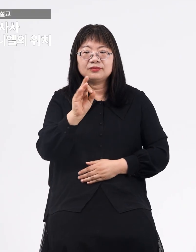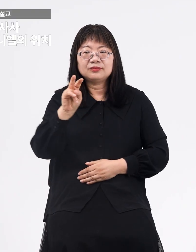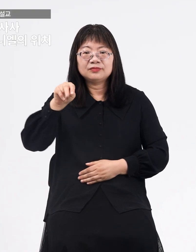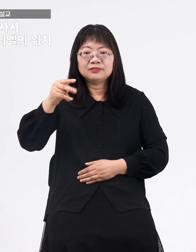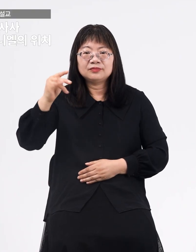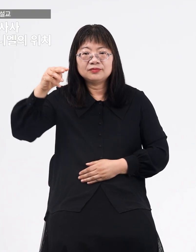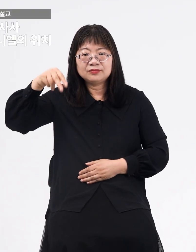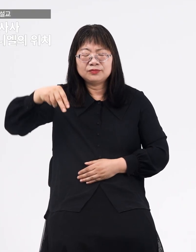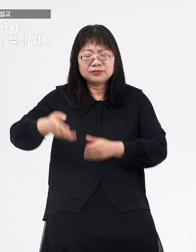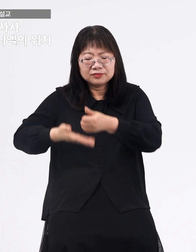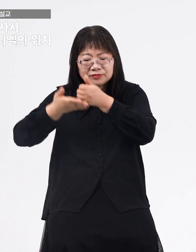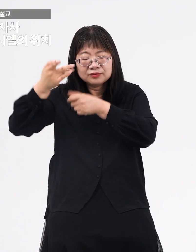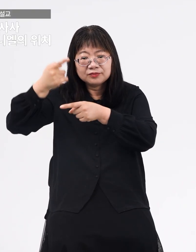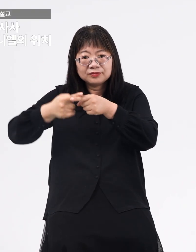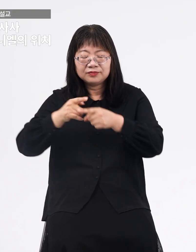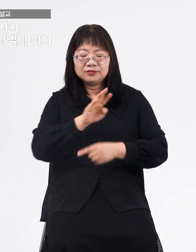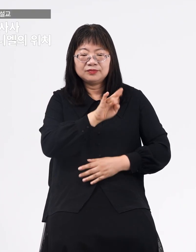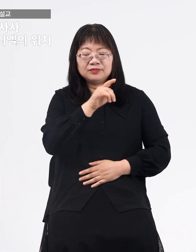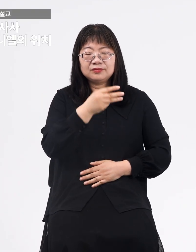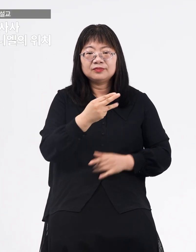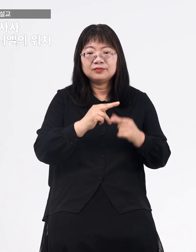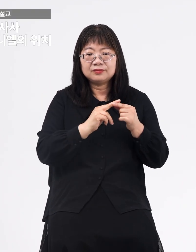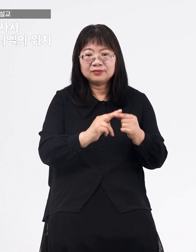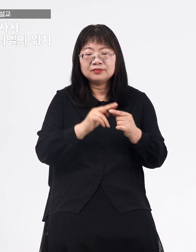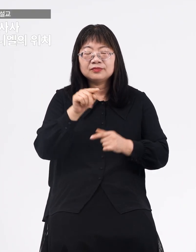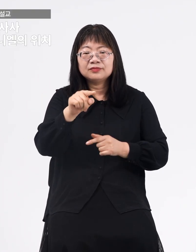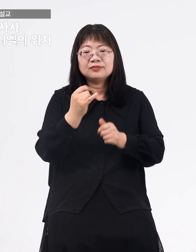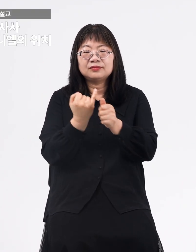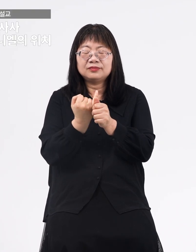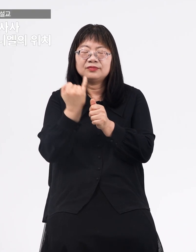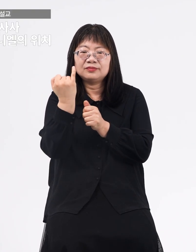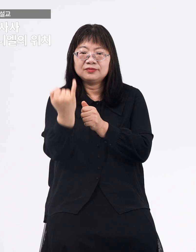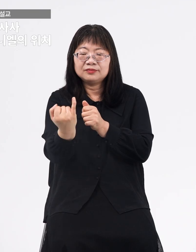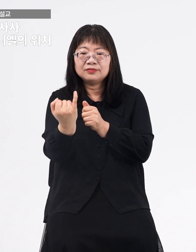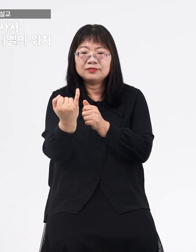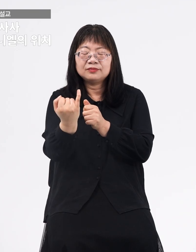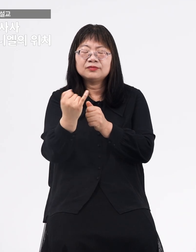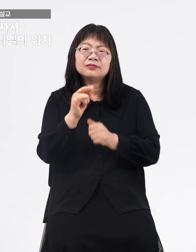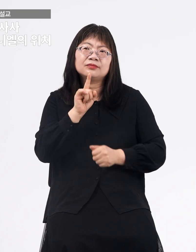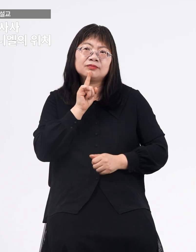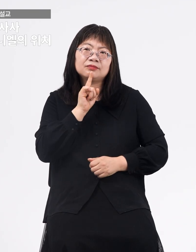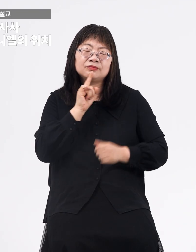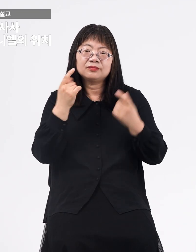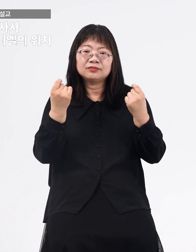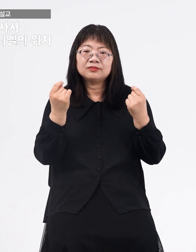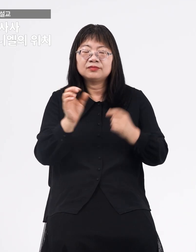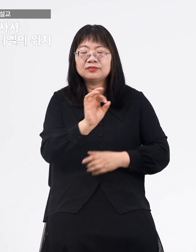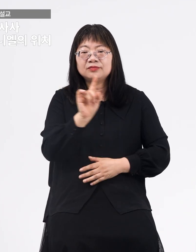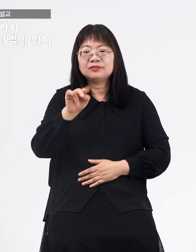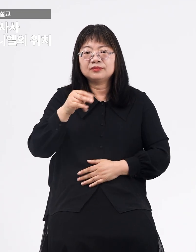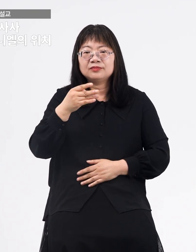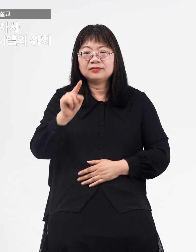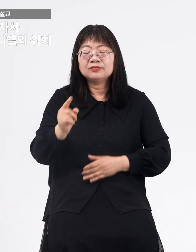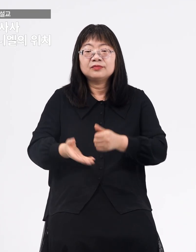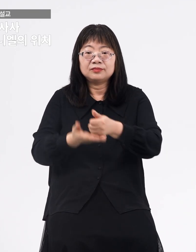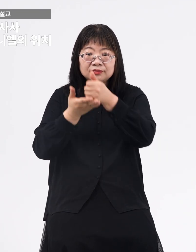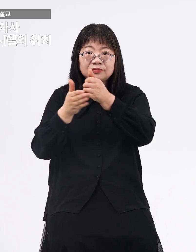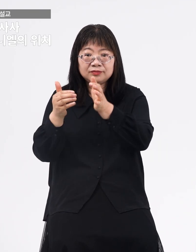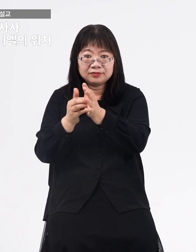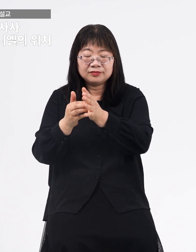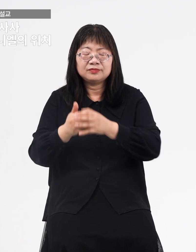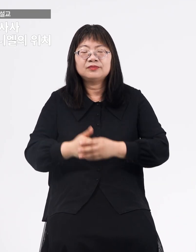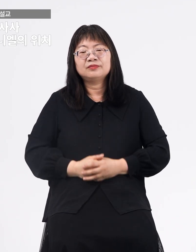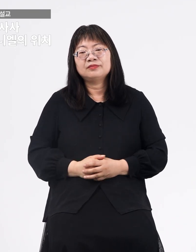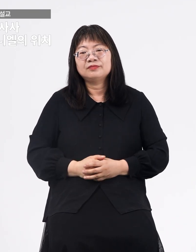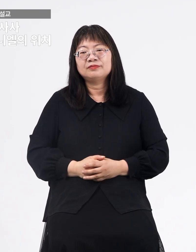아스다롯을 섬겼다가 바알과 또 그 아내로 말할 수 있는 아세라를 섬겼다가.